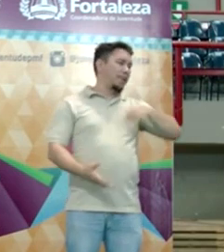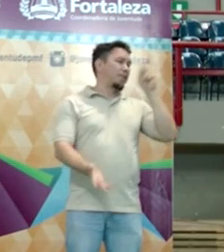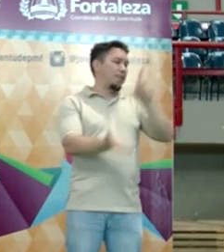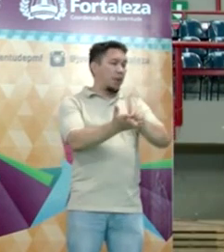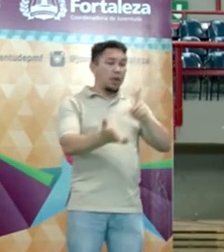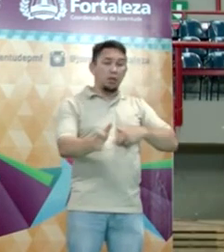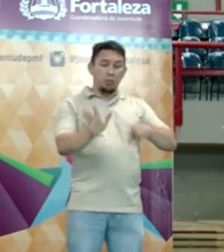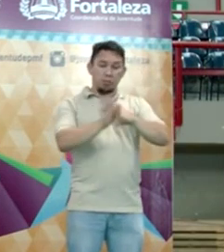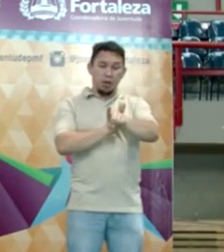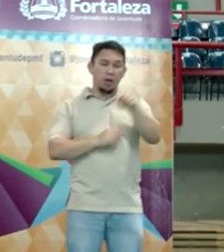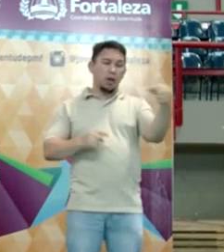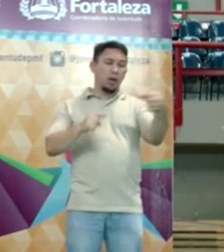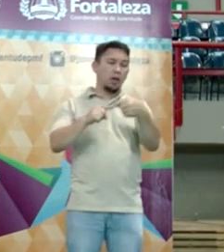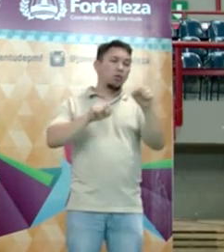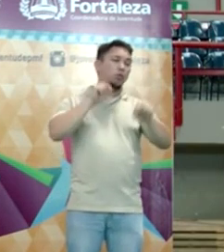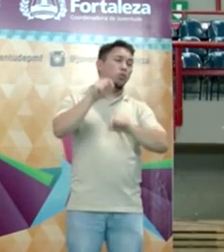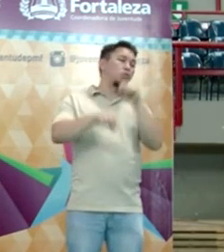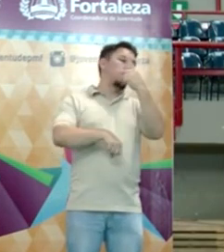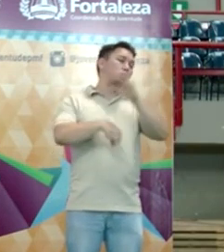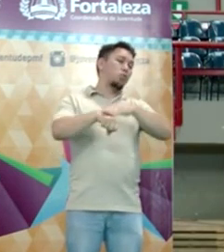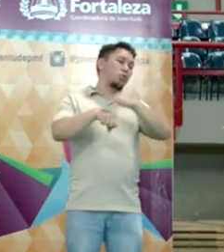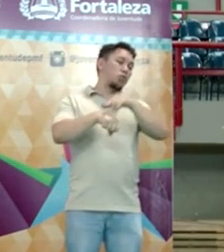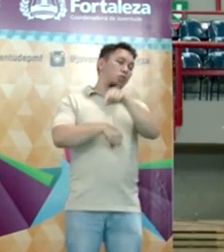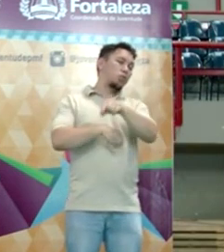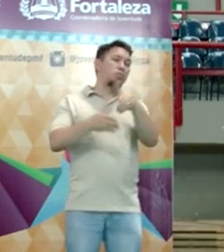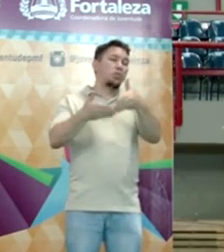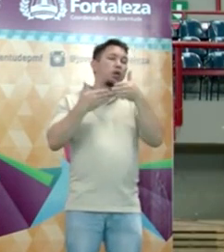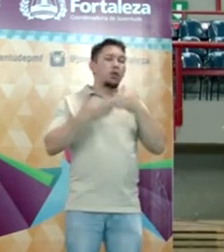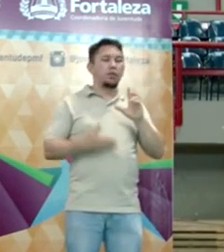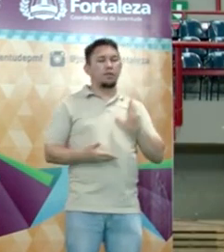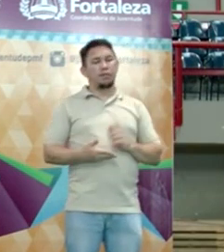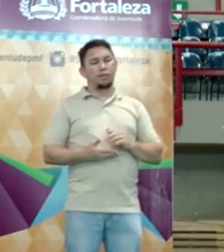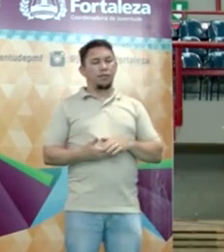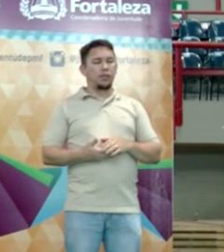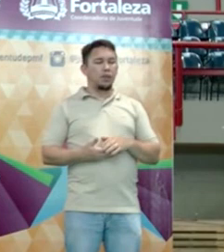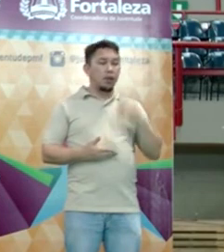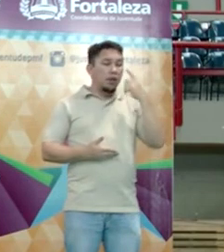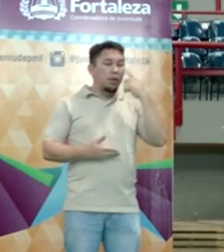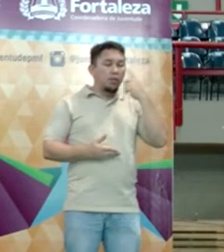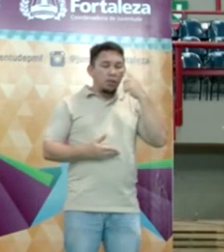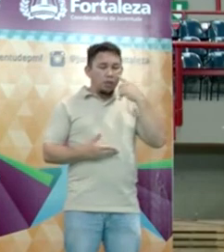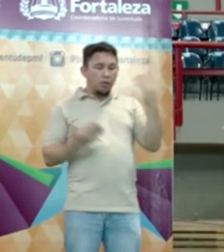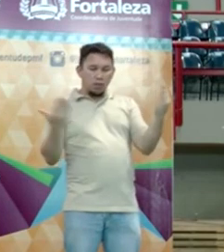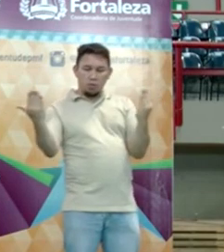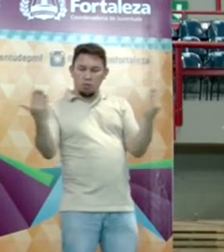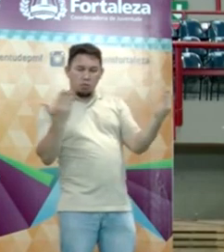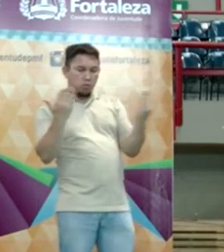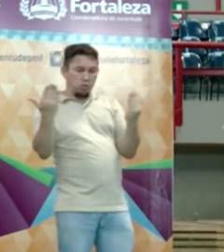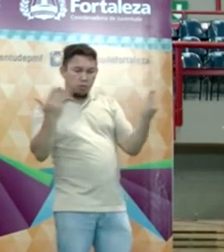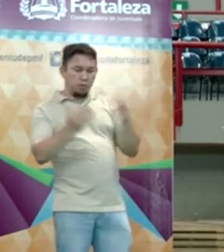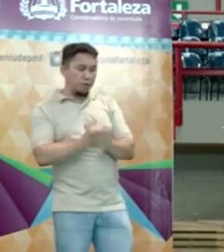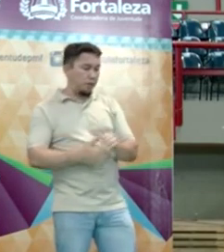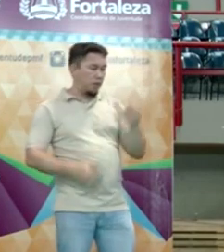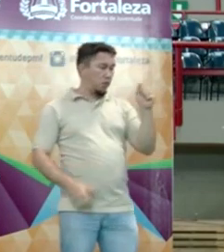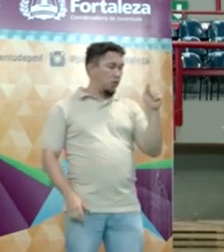Então essa questão aí, ele está querendo que você faça o quê? Uma analogia. O